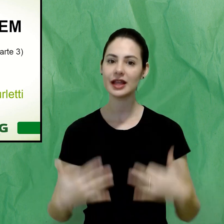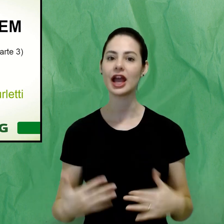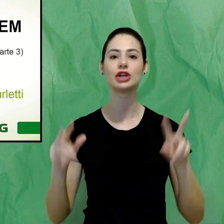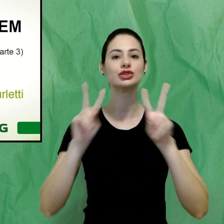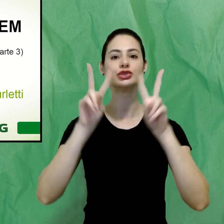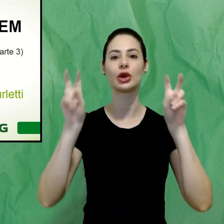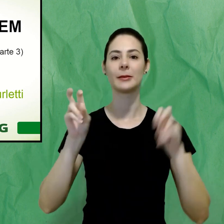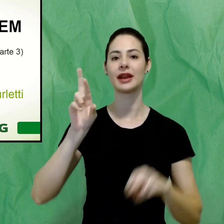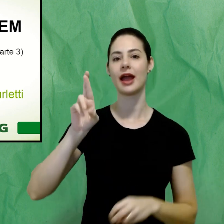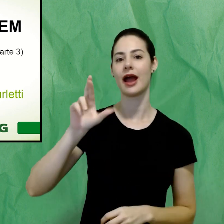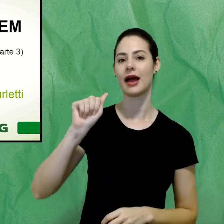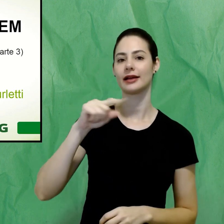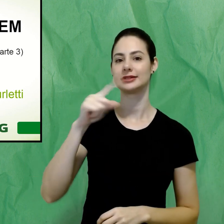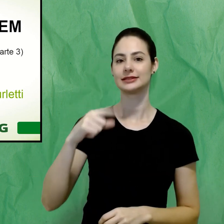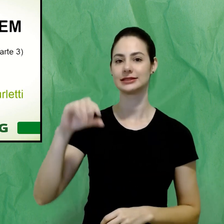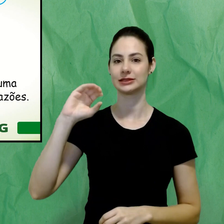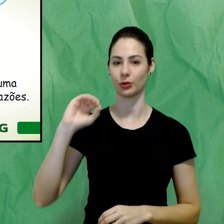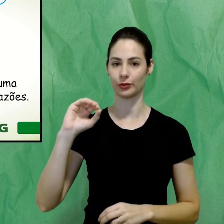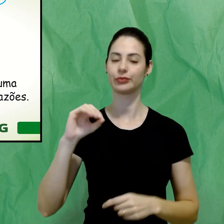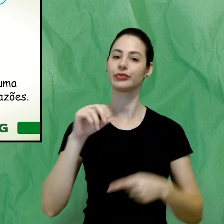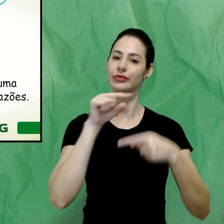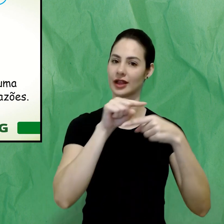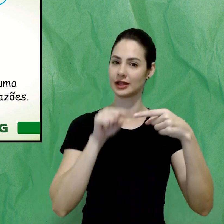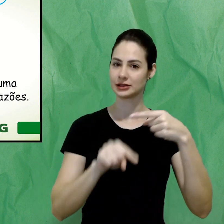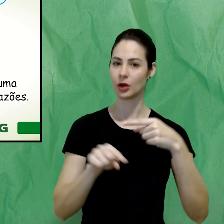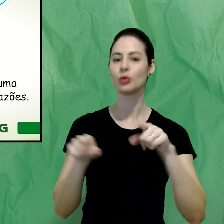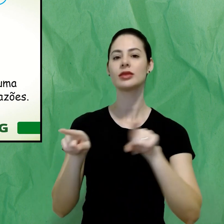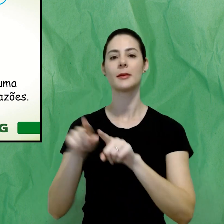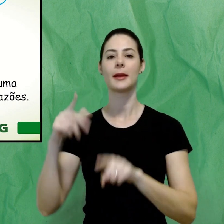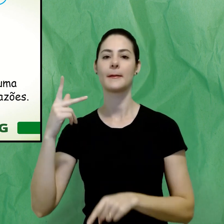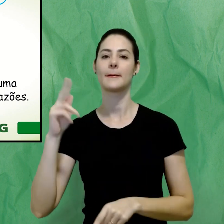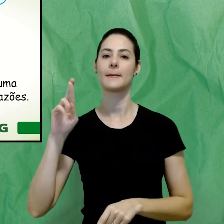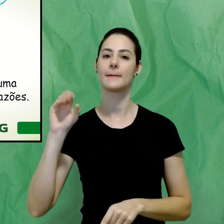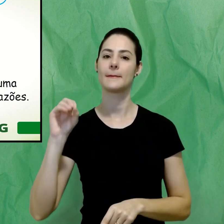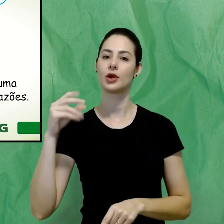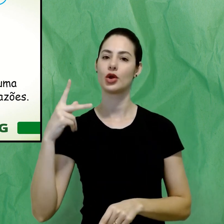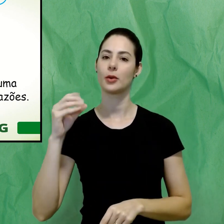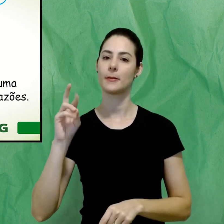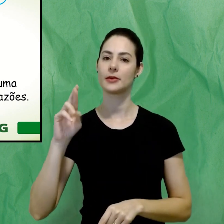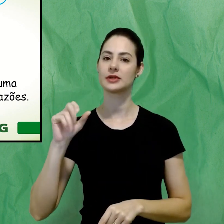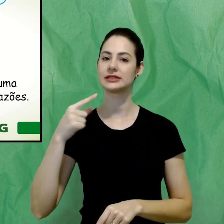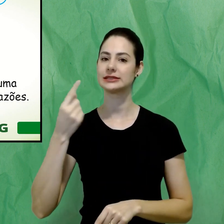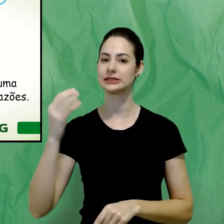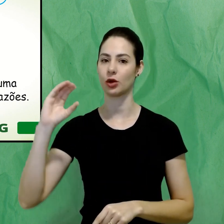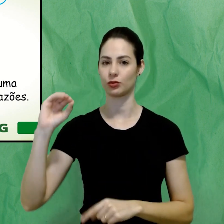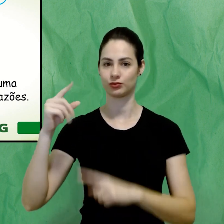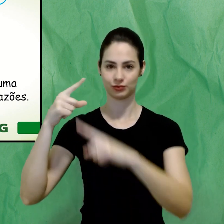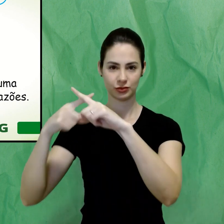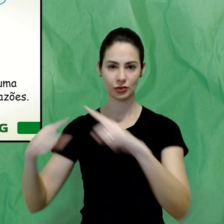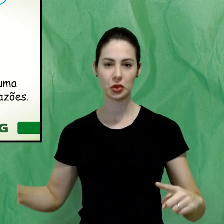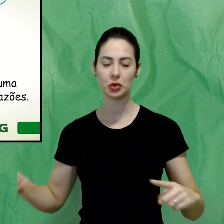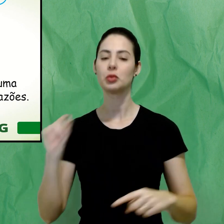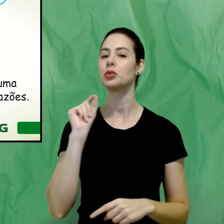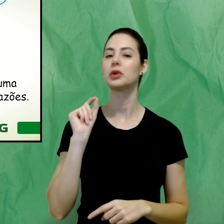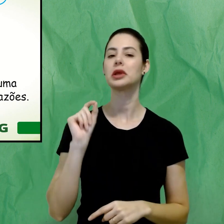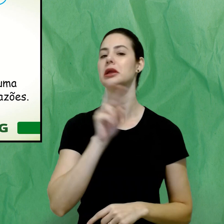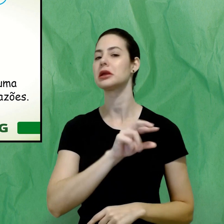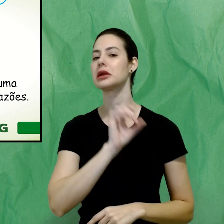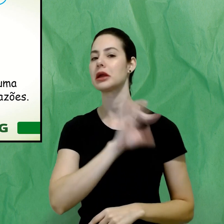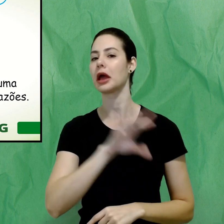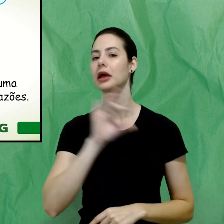pouco sobre razão e proporção. O que é uma razão e o que é